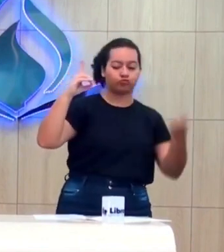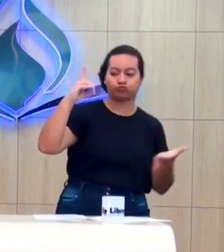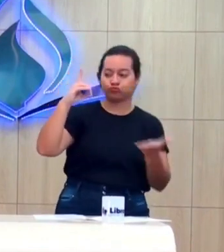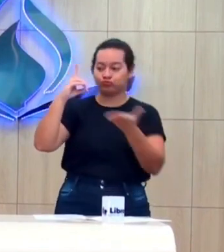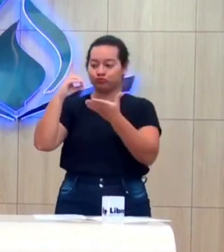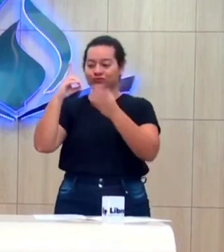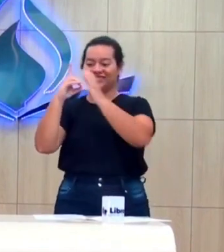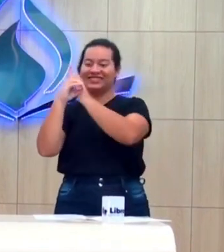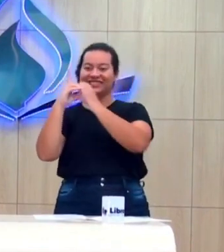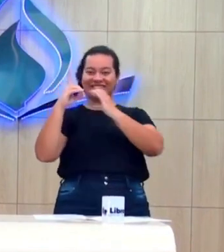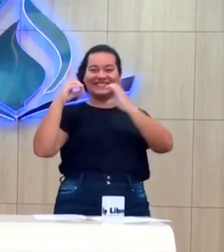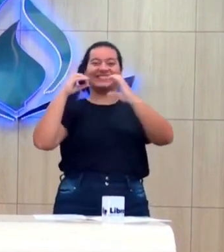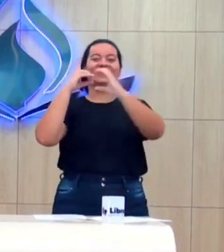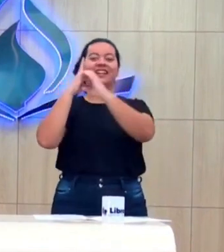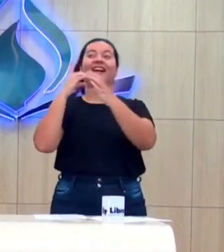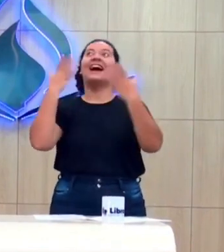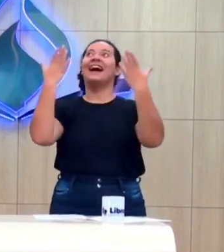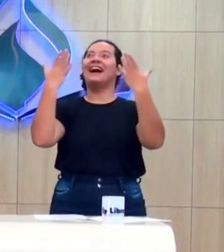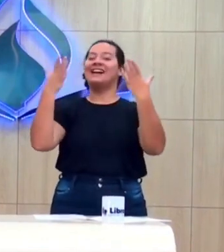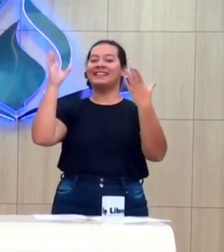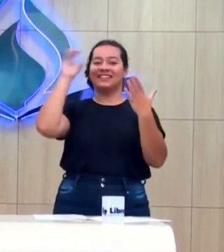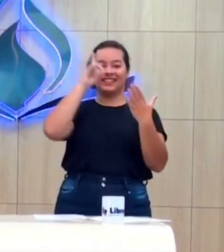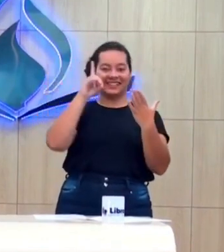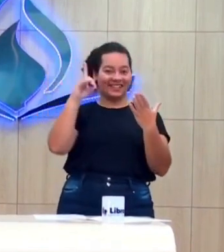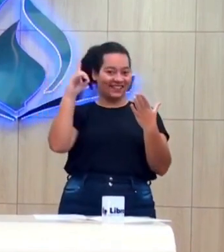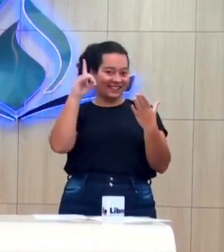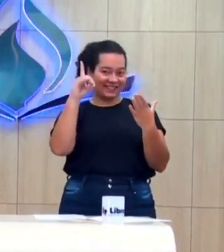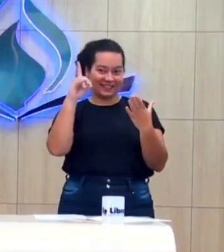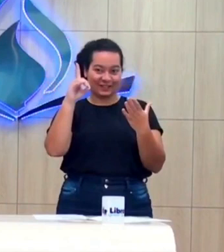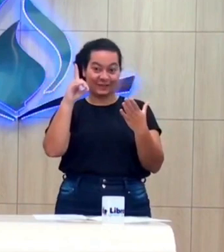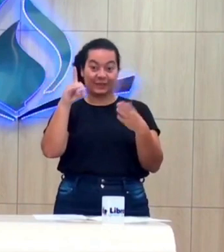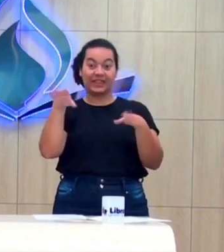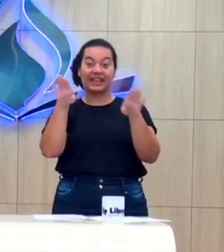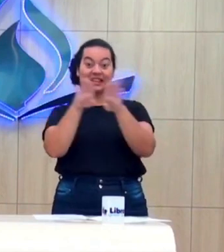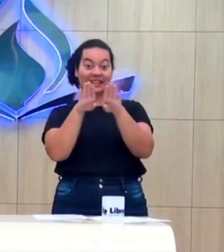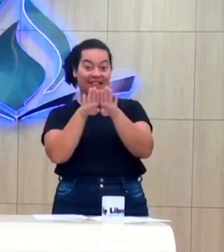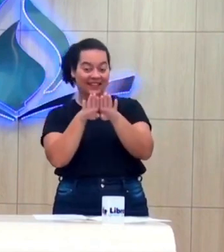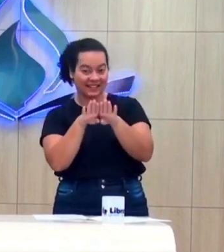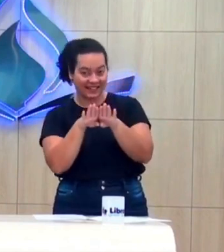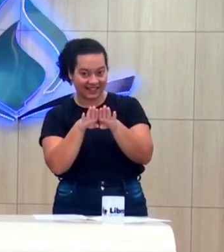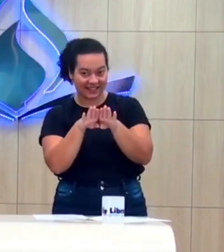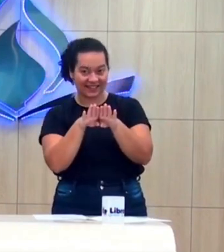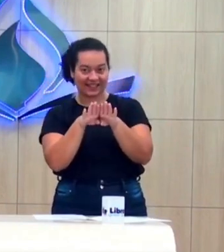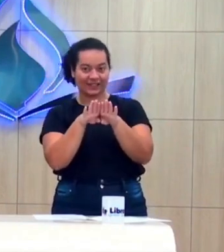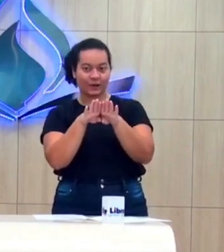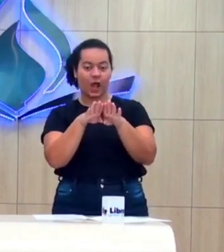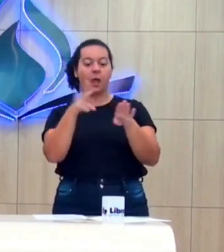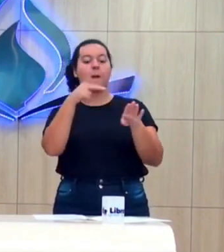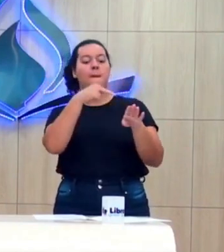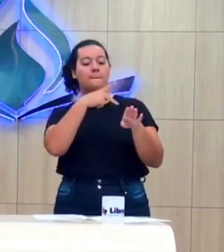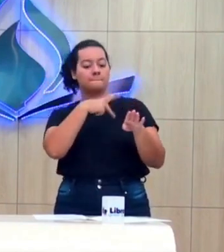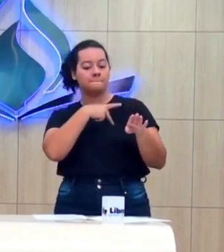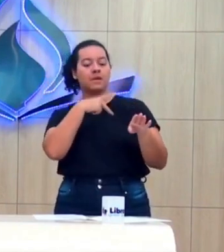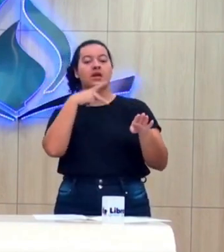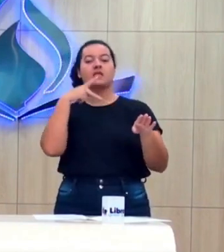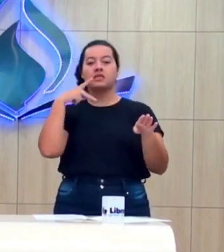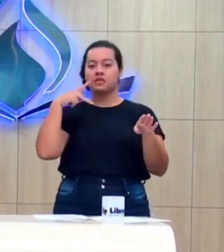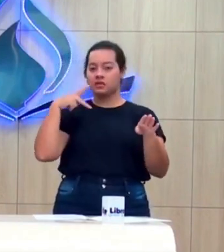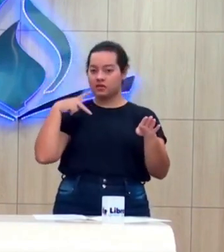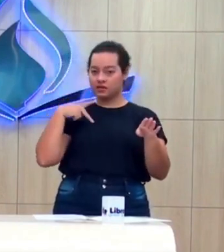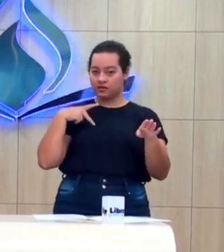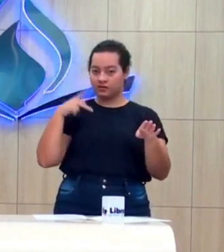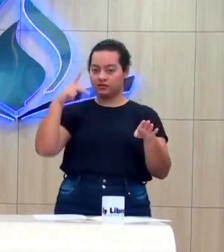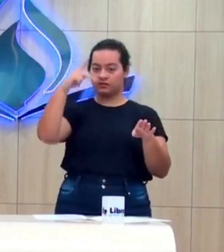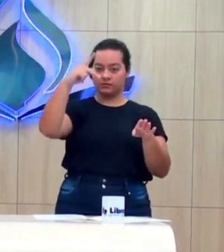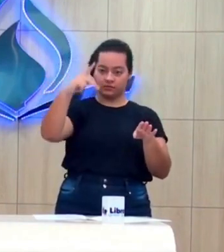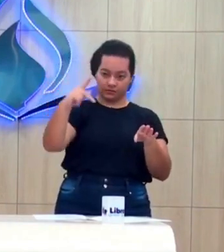ele. Graças a Deus. E aprendemos o sinal para pastor, que é a configuração